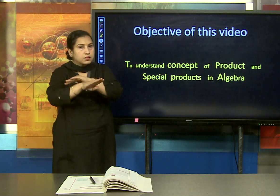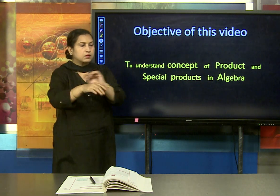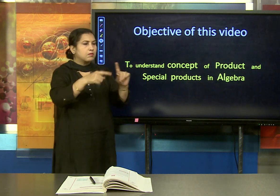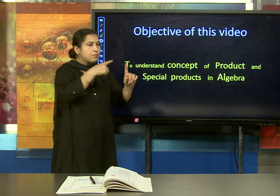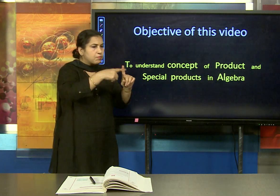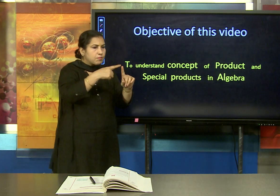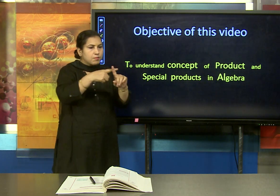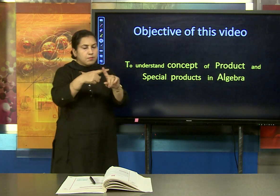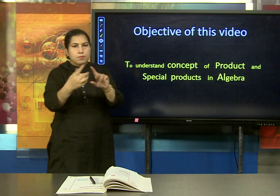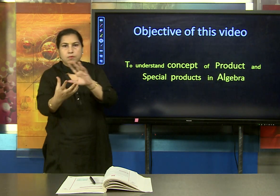मुख्य